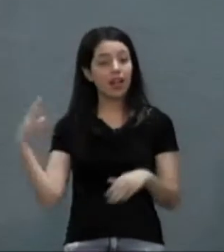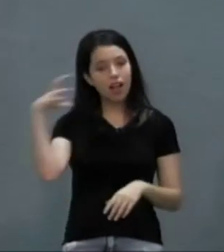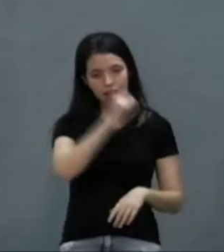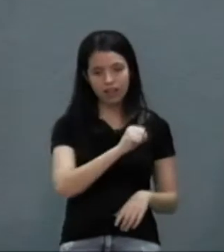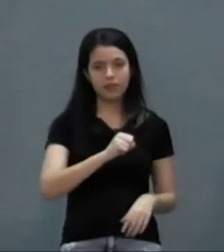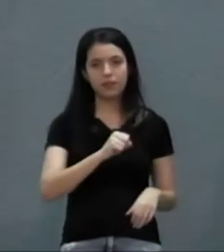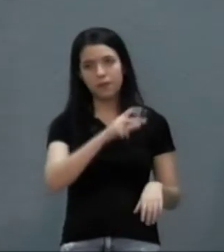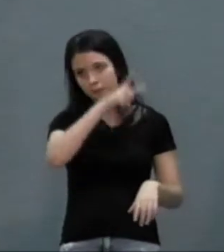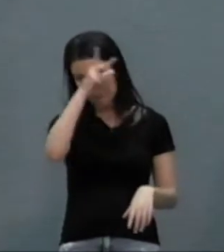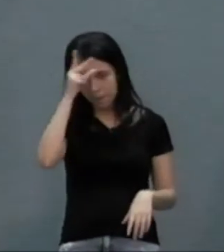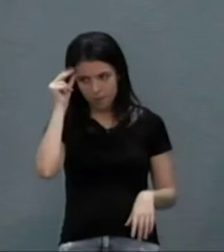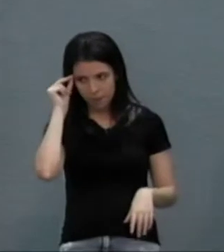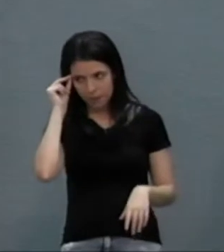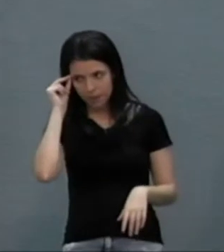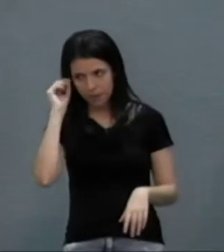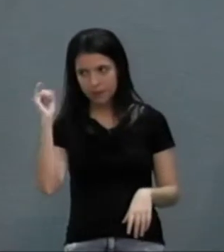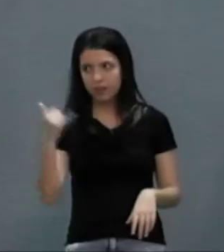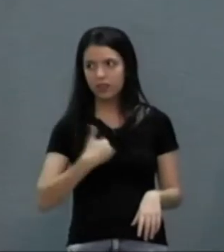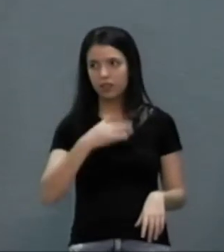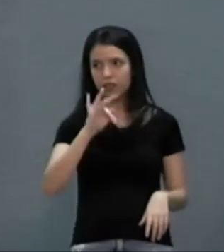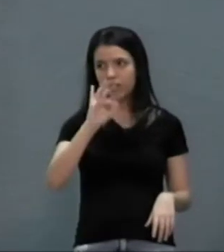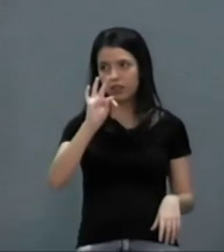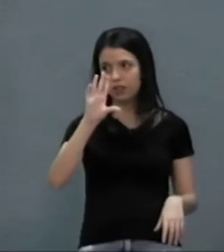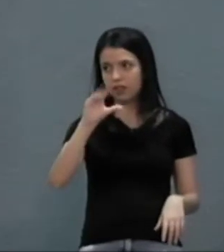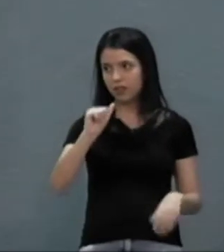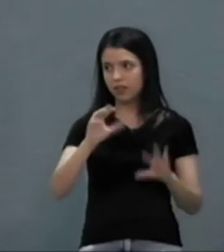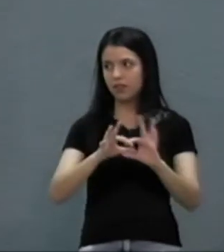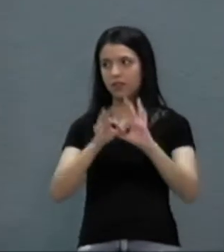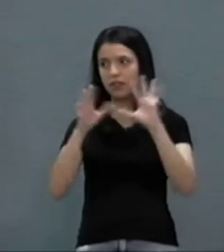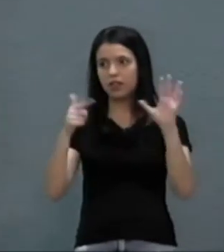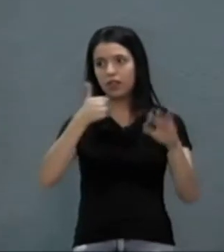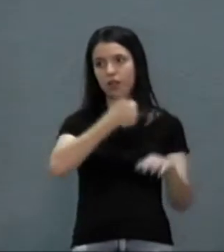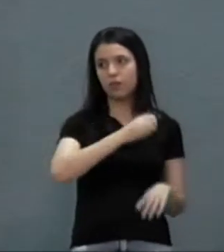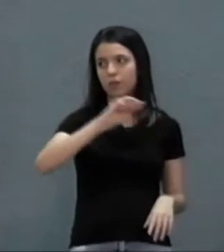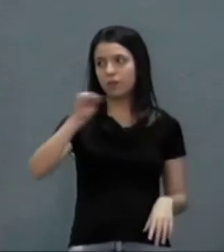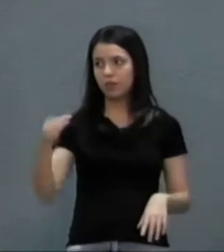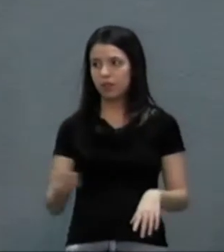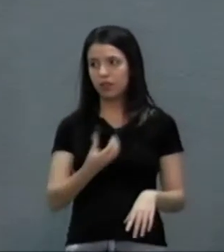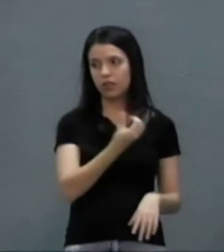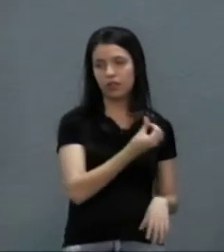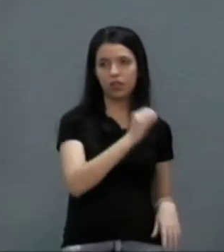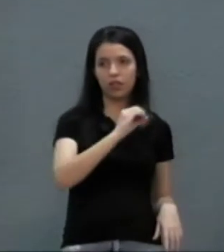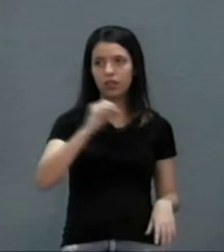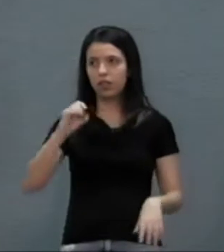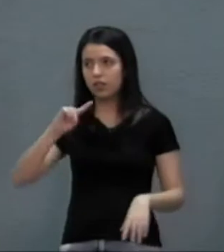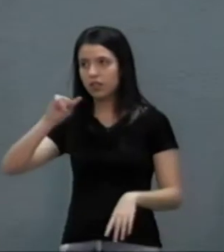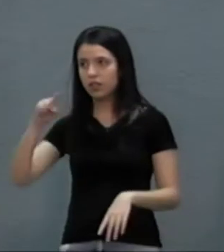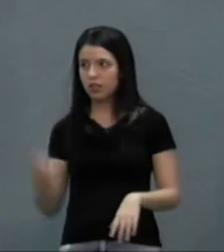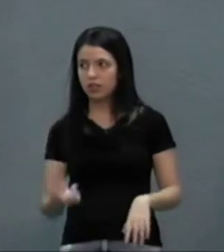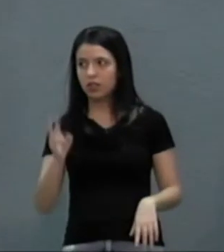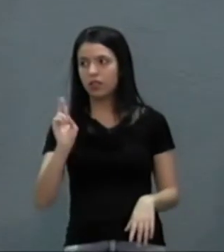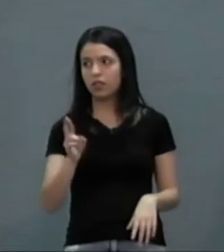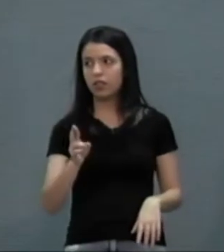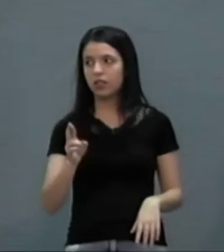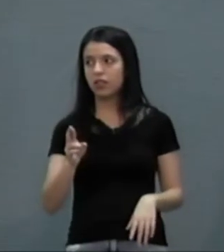passou que o FITA vai liberar 1.200.000. Gostei da fala dela, que vai economizar, porque não vai terceirizar maquinário.